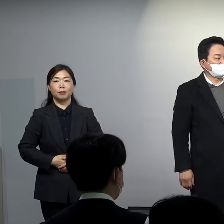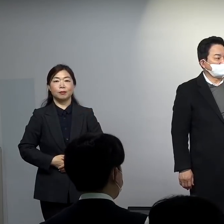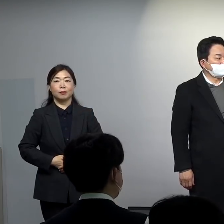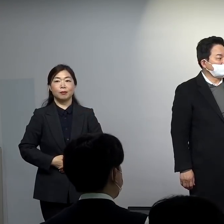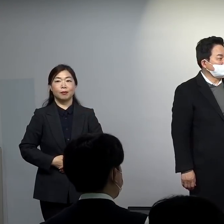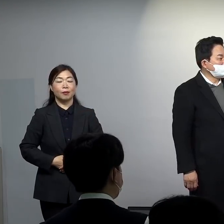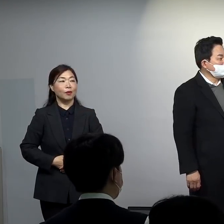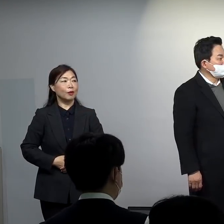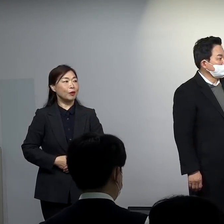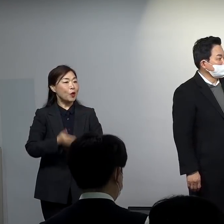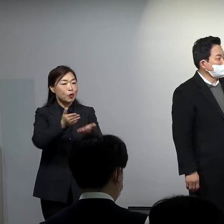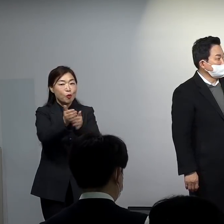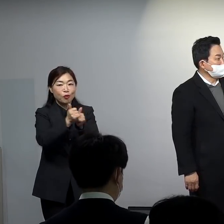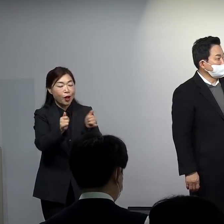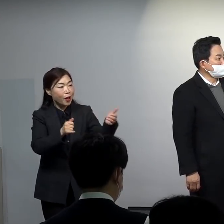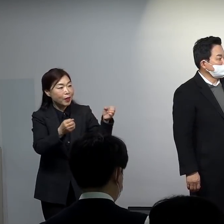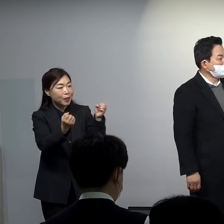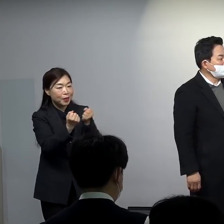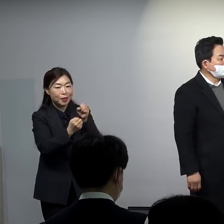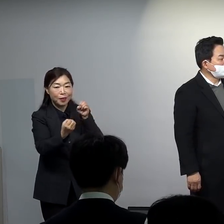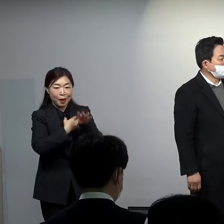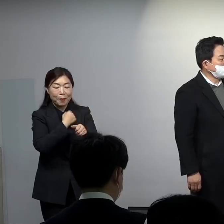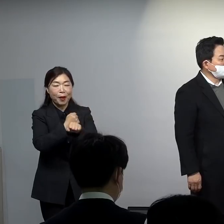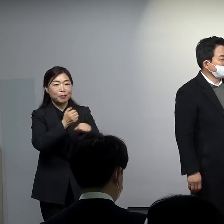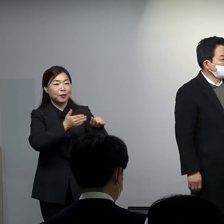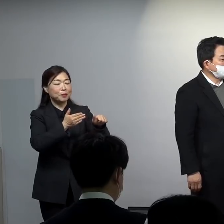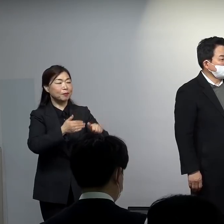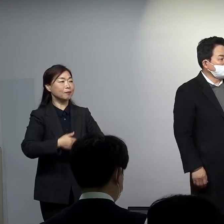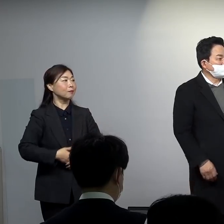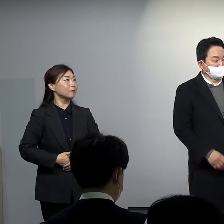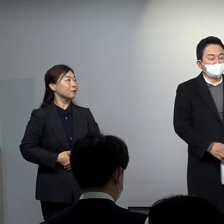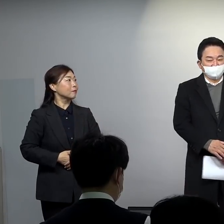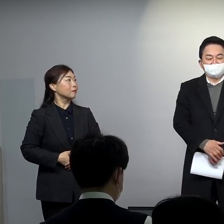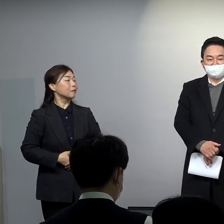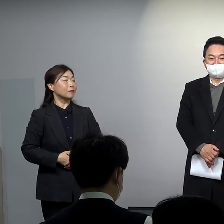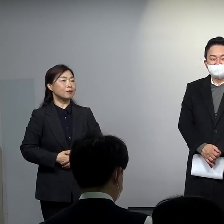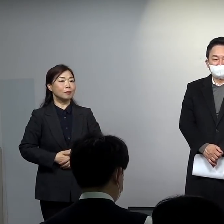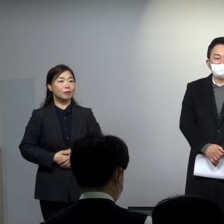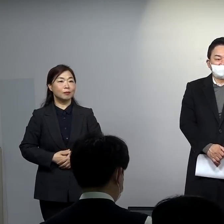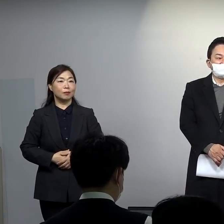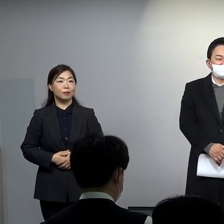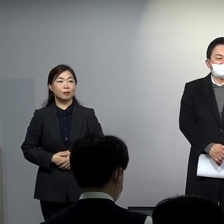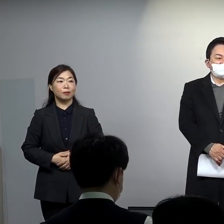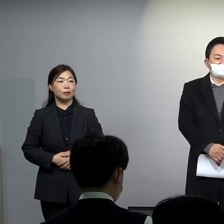궁금합니다. 전문가분께서 한번 여기 탈시설 정책에 대해서 답변을 해주시죠.